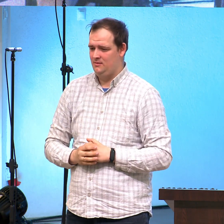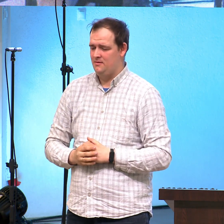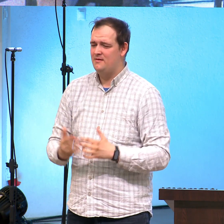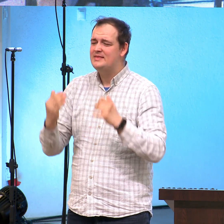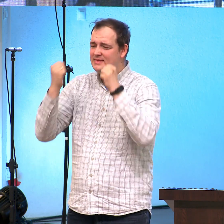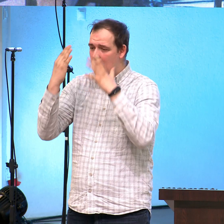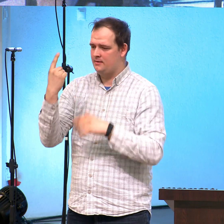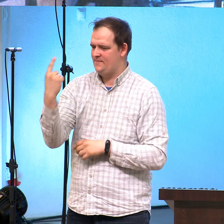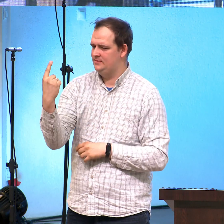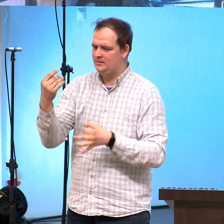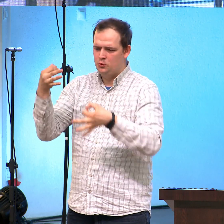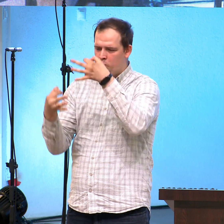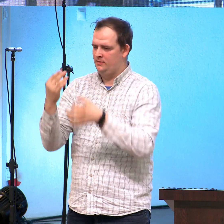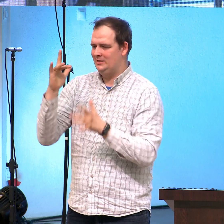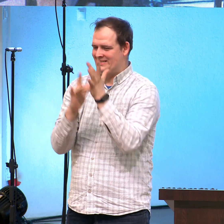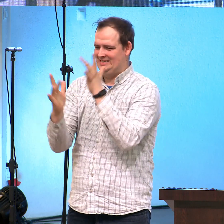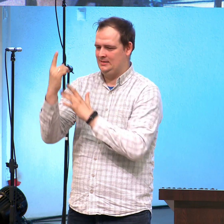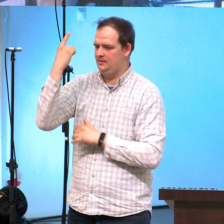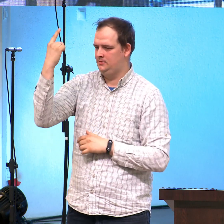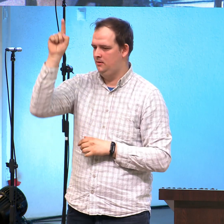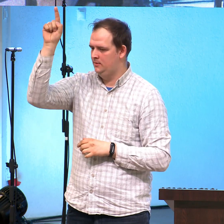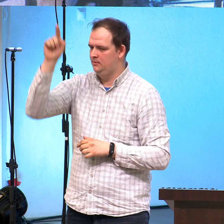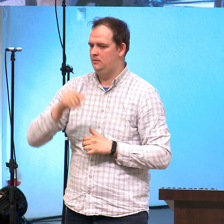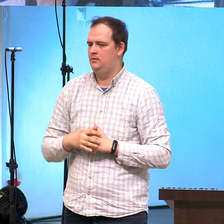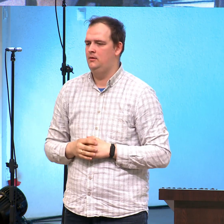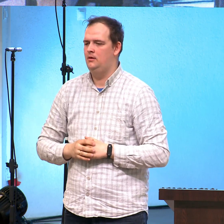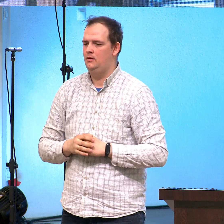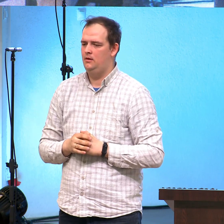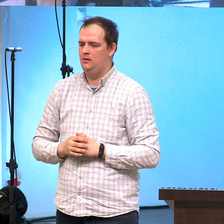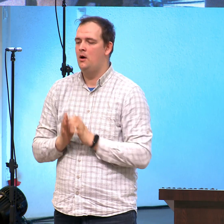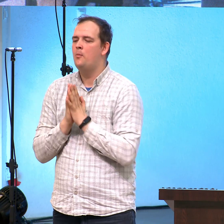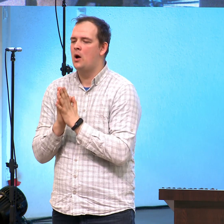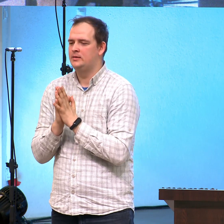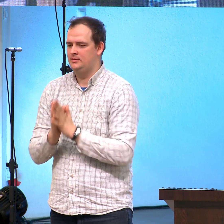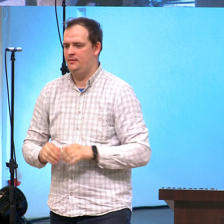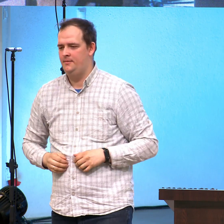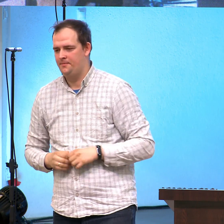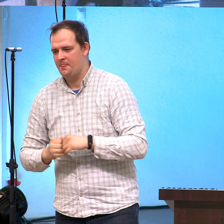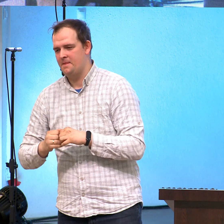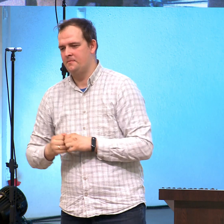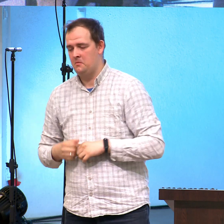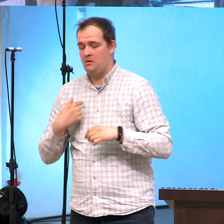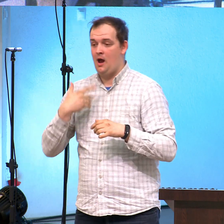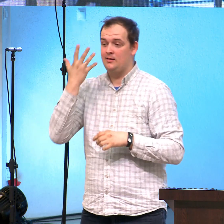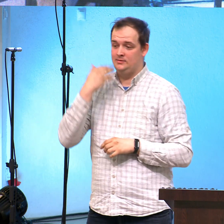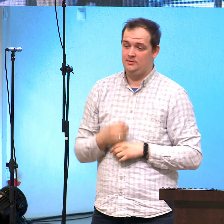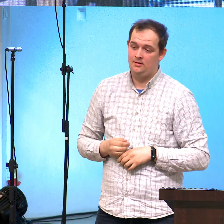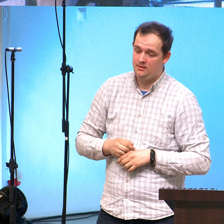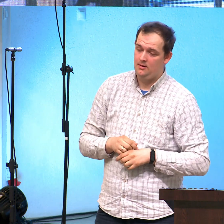судить невозможно. Суд совершает только один Господь. Поэтому